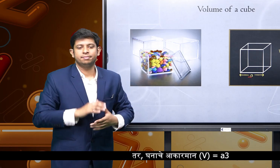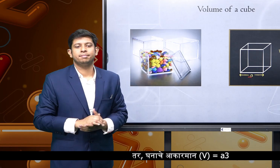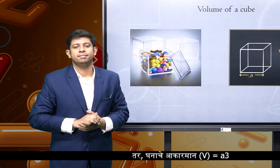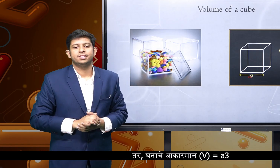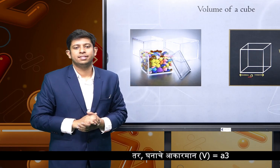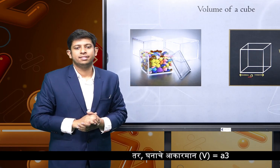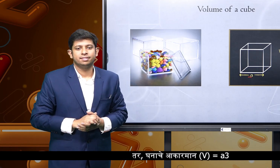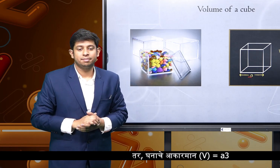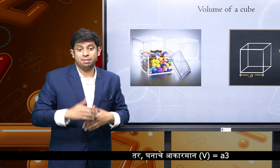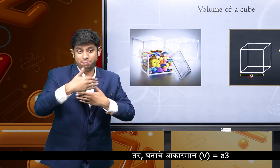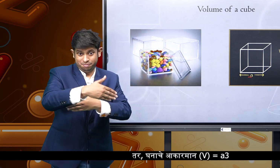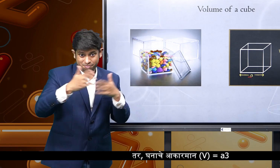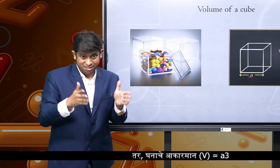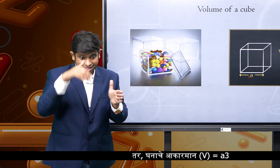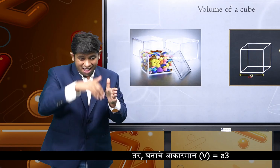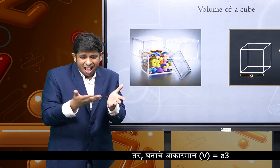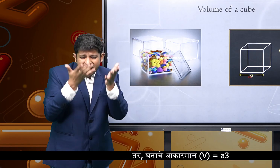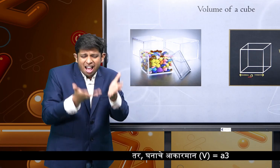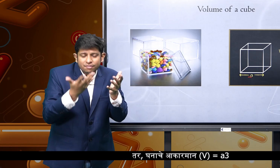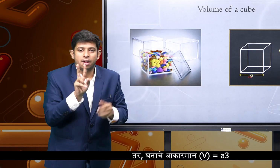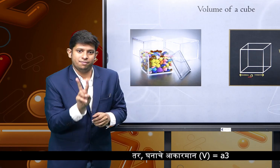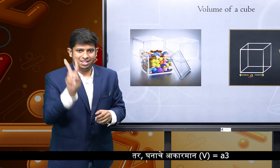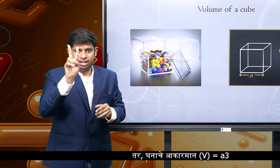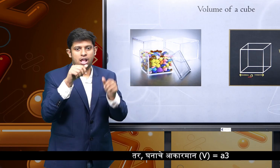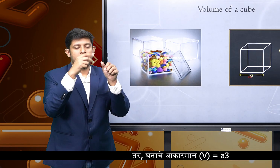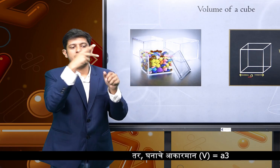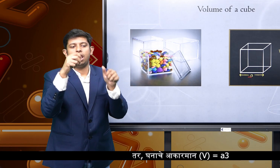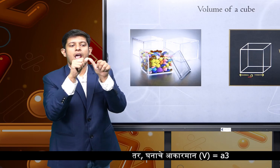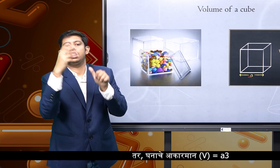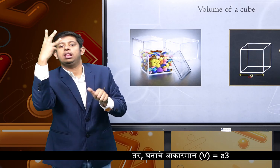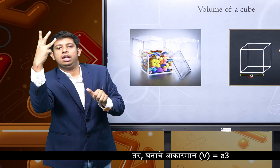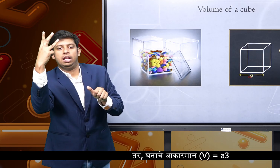तर घनाचे आकारमान v बरोबर a चा घन.